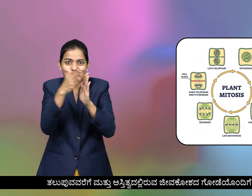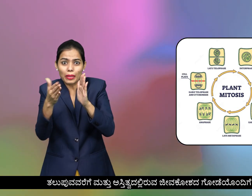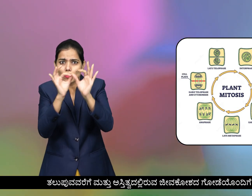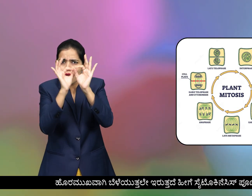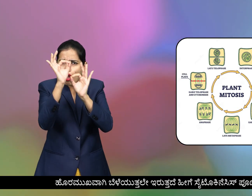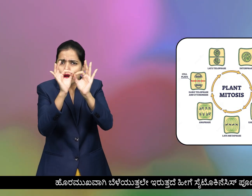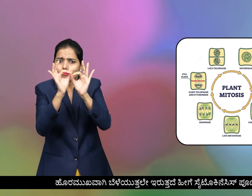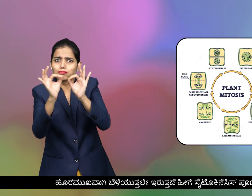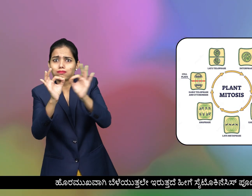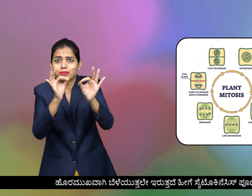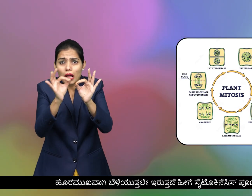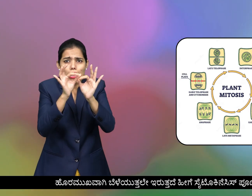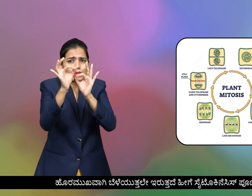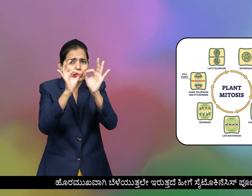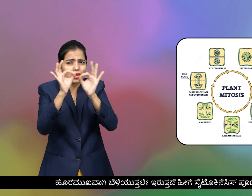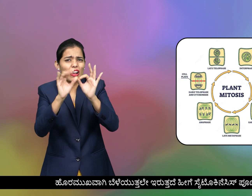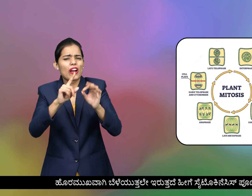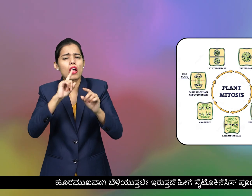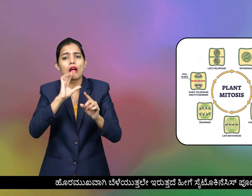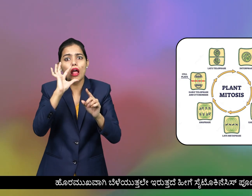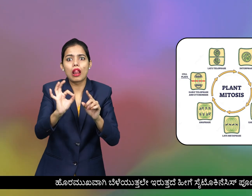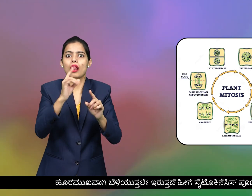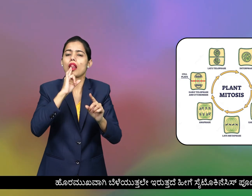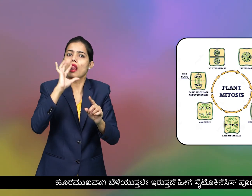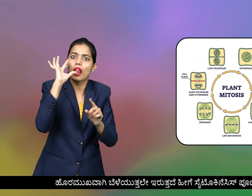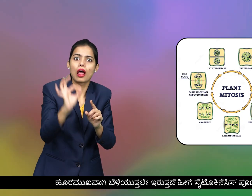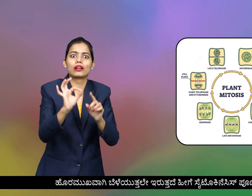ಬೆಸೆಯುವವರೆಗೆ ಹೊರಮುಖವಾಗಿ ಬೆಳೆಯುತ್ತಲೇ ಇರುತ್ತದೆ. ಹೀಗೆ ಸೈಟೋಕಿನೆಸಿಸ್ ಪೂರ್ಣಗೊಳ್ಳುತ್ತೆ.